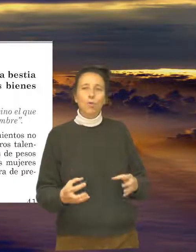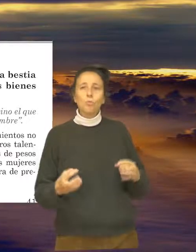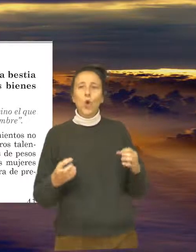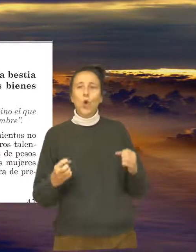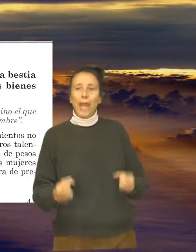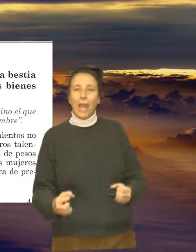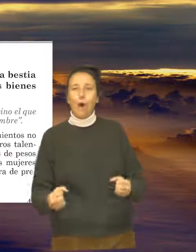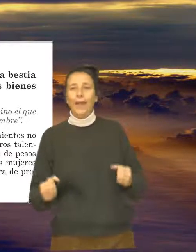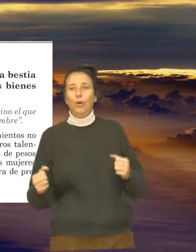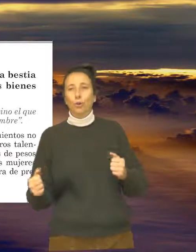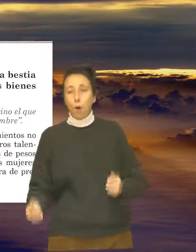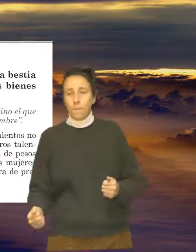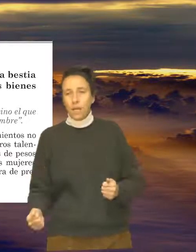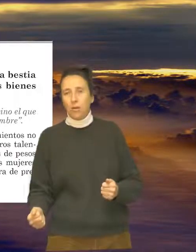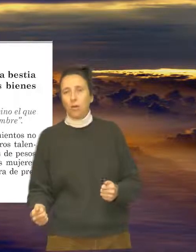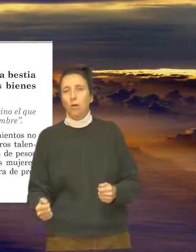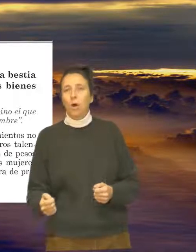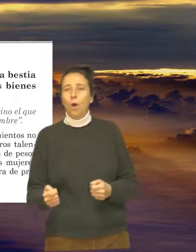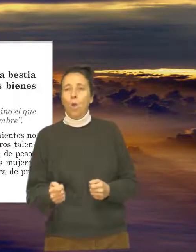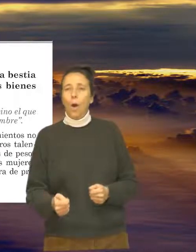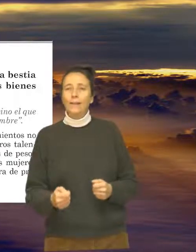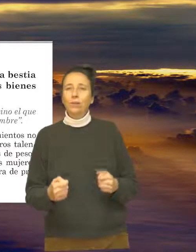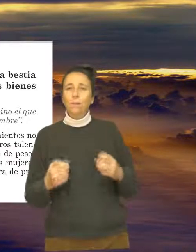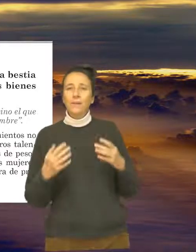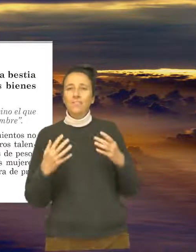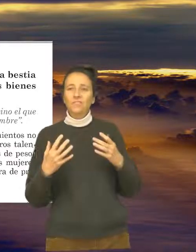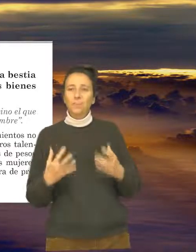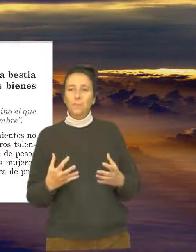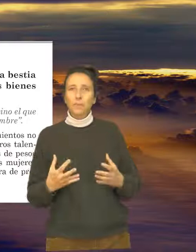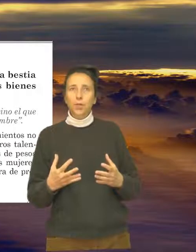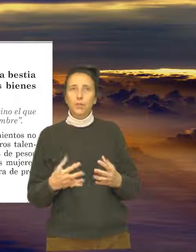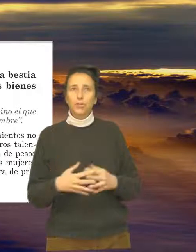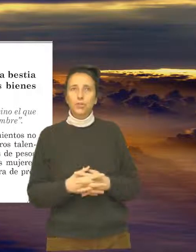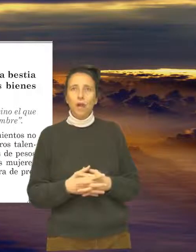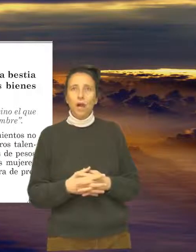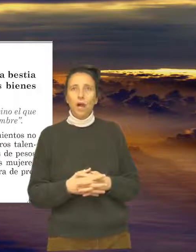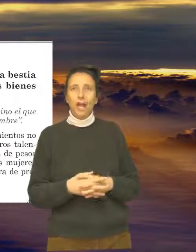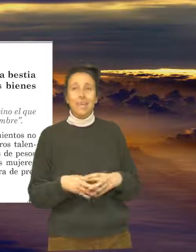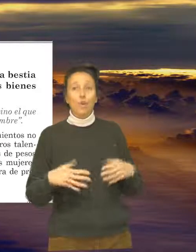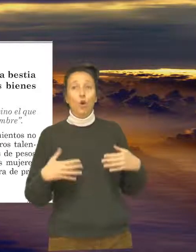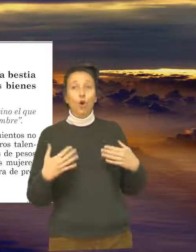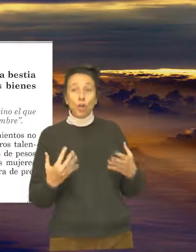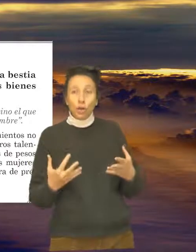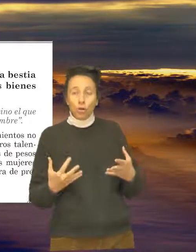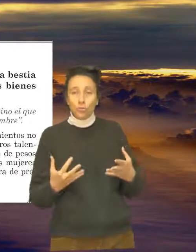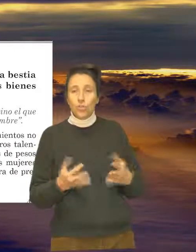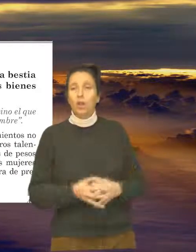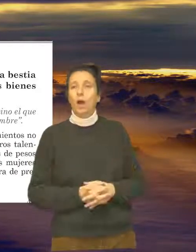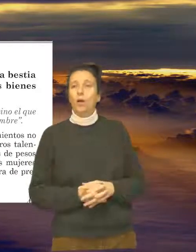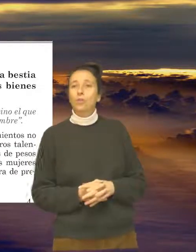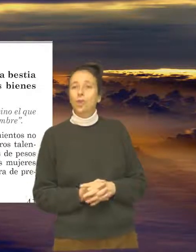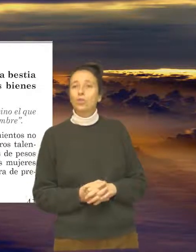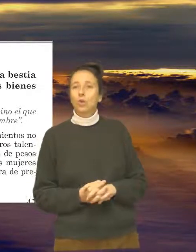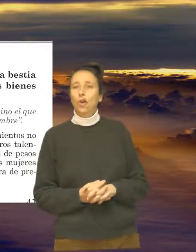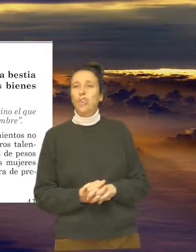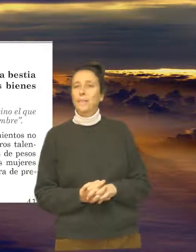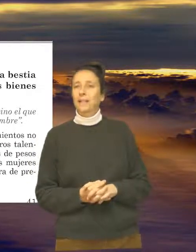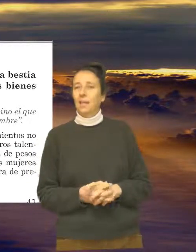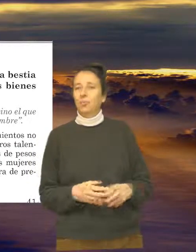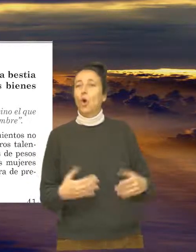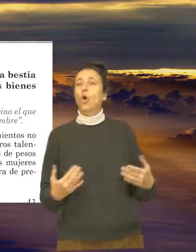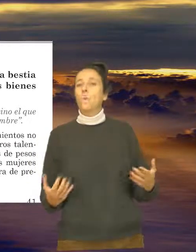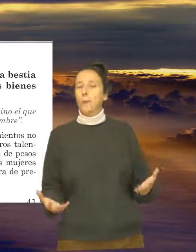establecer un bloqueo económico cuando principios ideológicos no